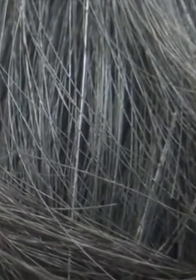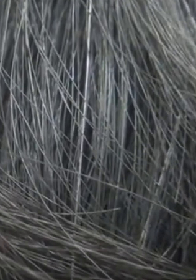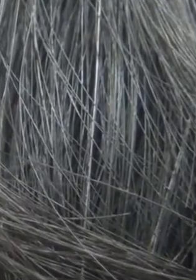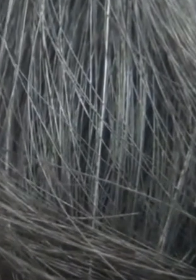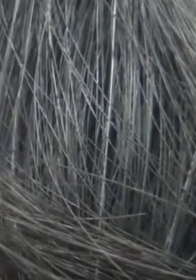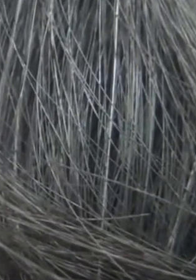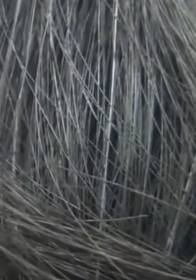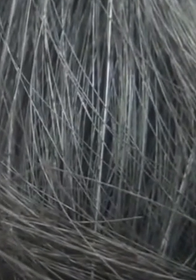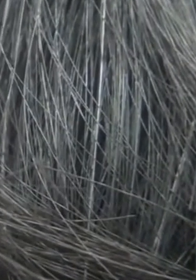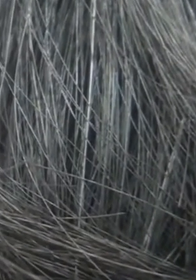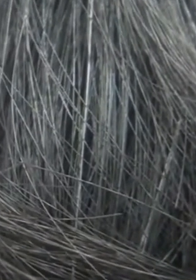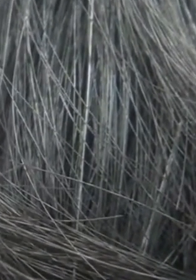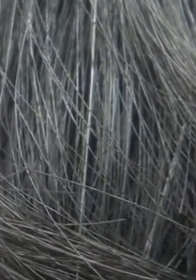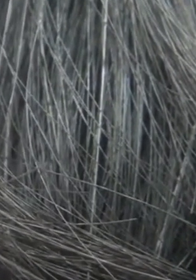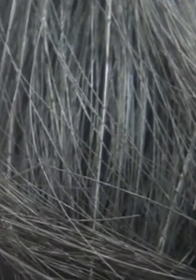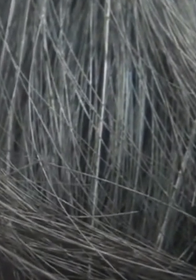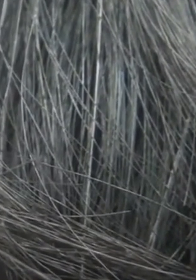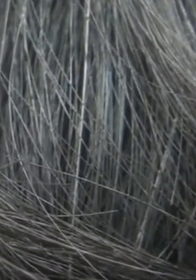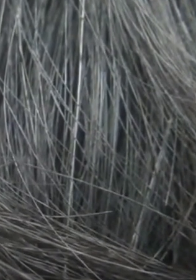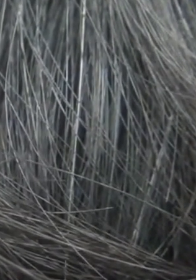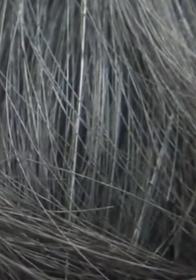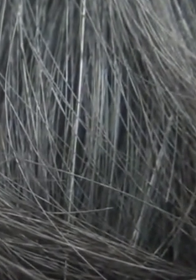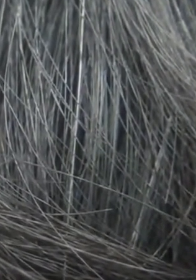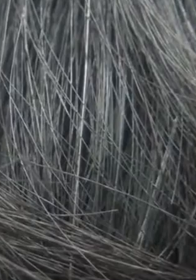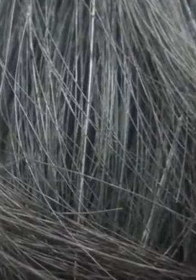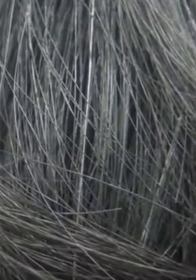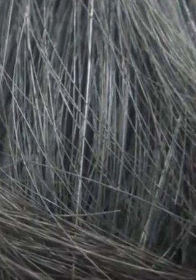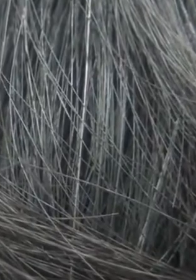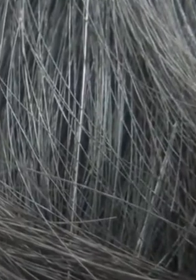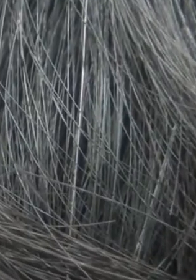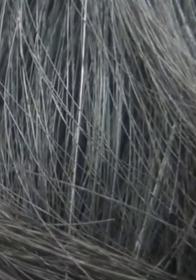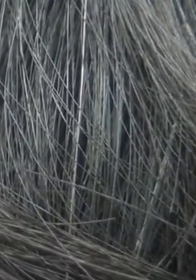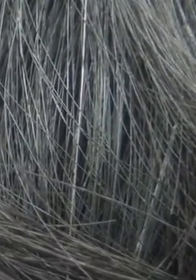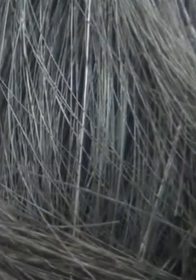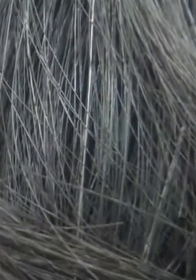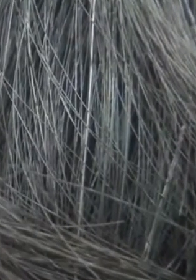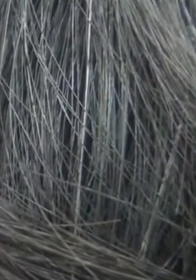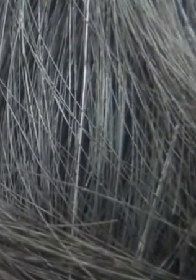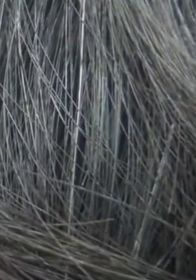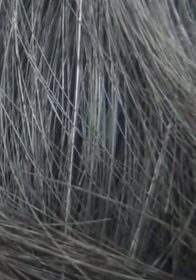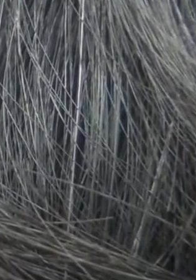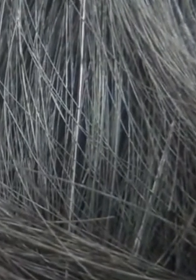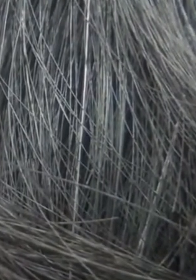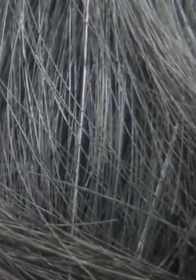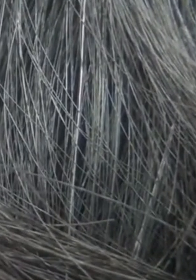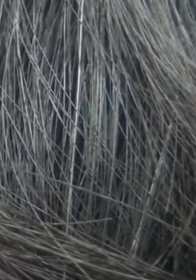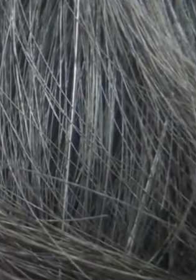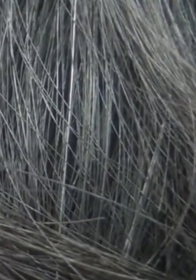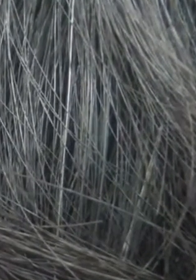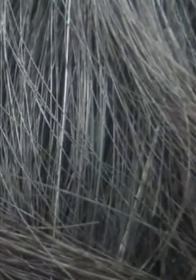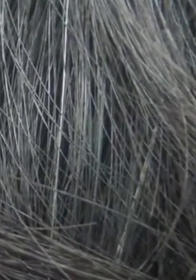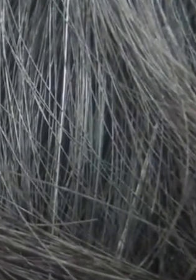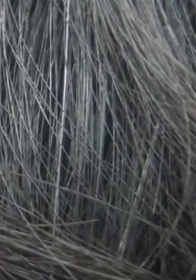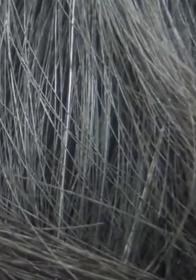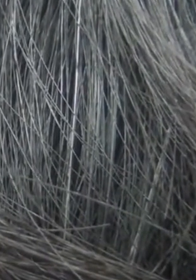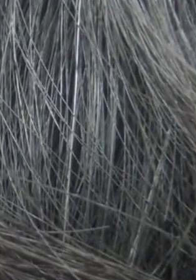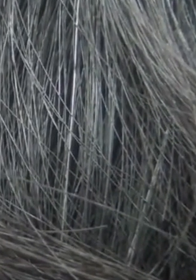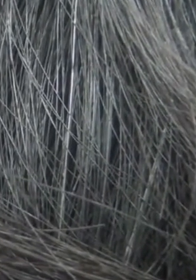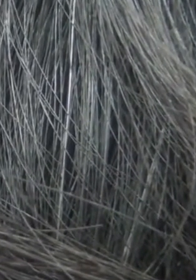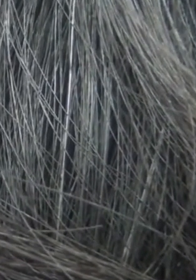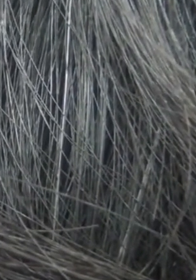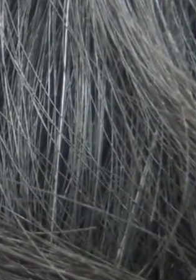요구합니다. 일곱째, 원료 제조 물질에 대한 전면 적용, 소상공인 의무 부담